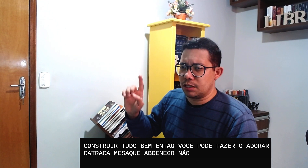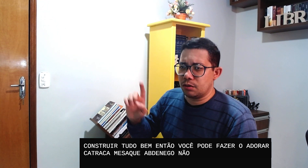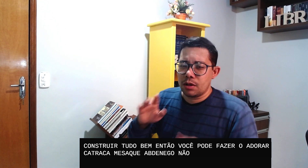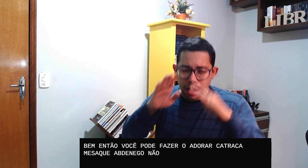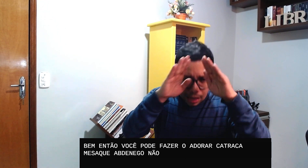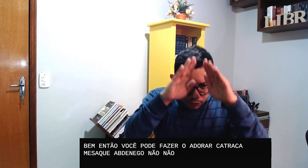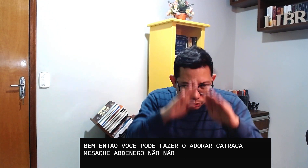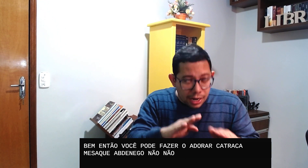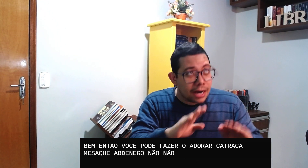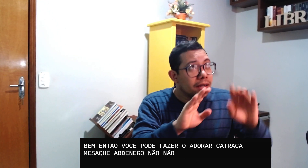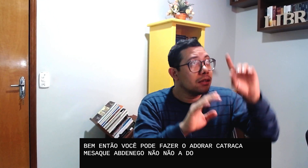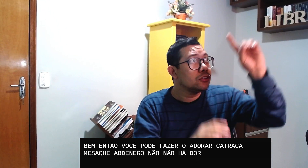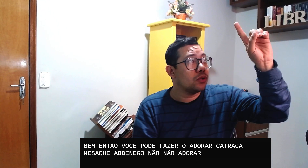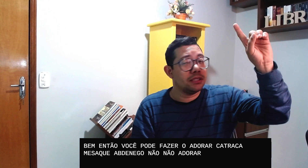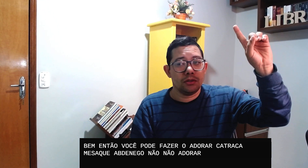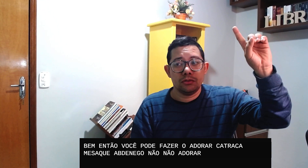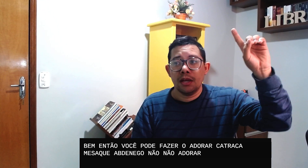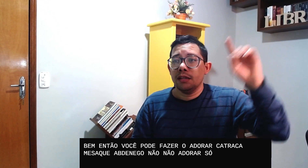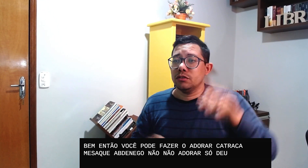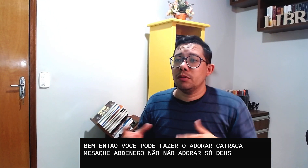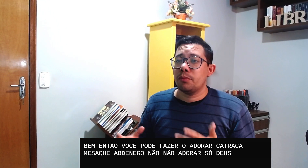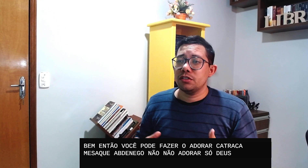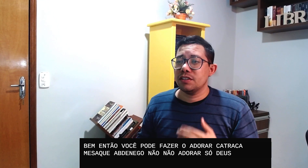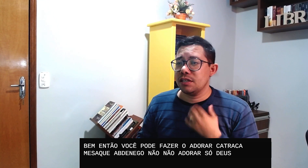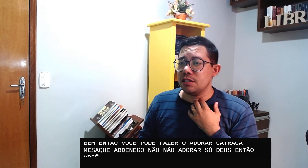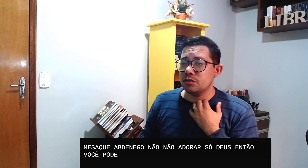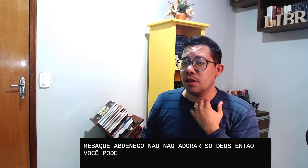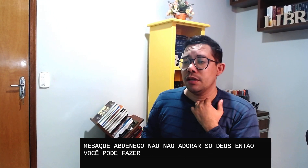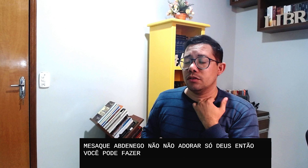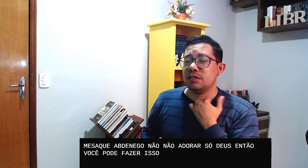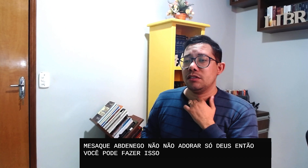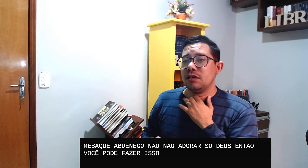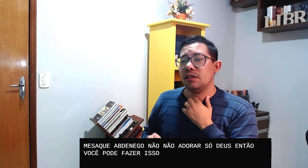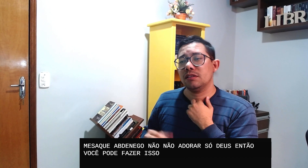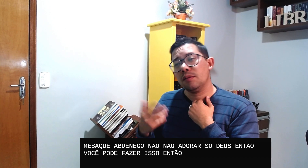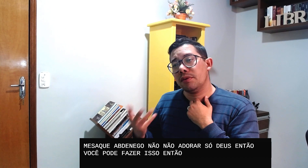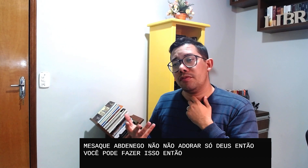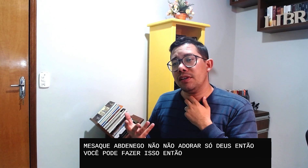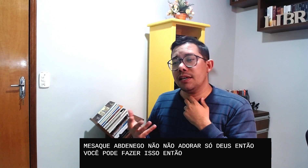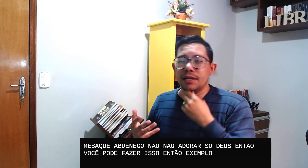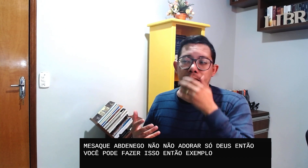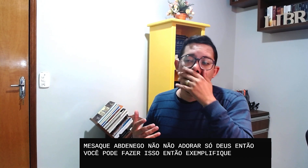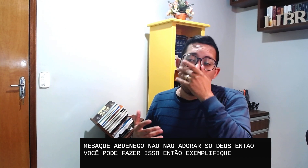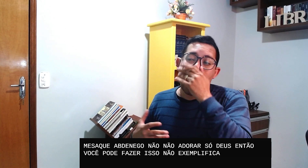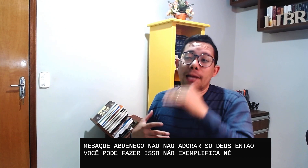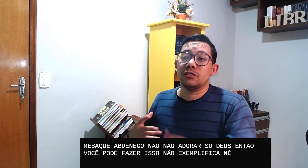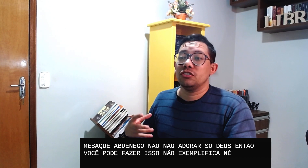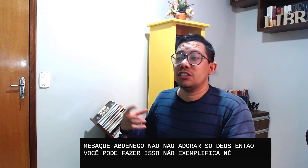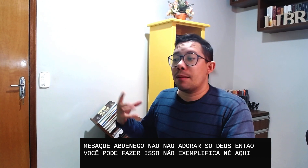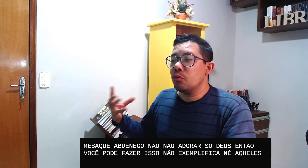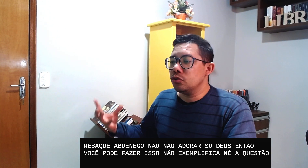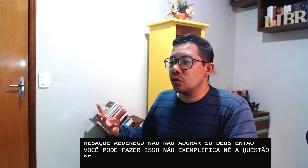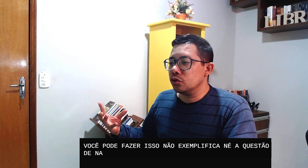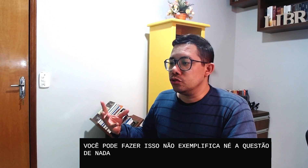Não. Adorar só a Deus. Então, você pode fazer isso. Então, você exemplifica, né, a questão de